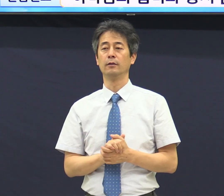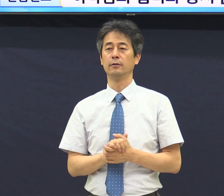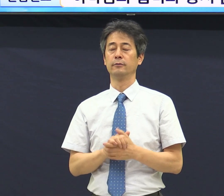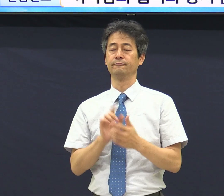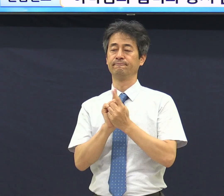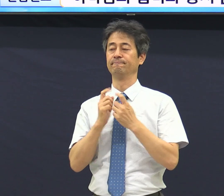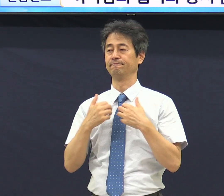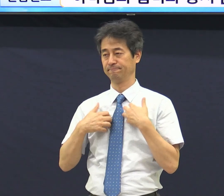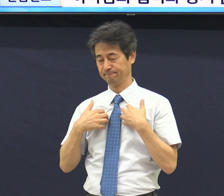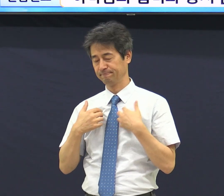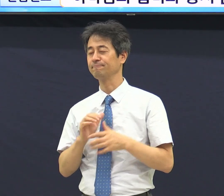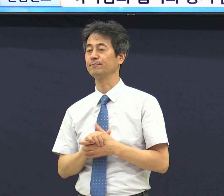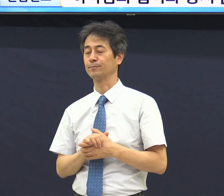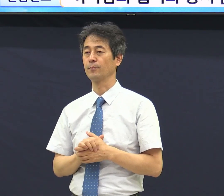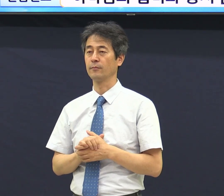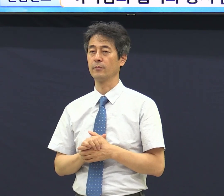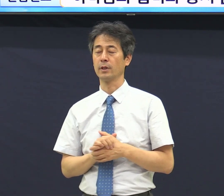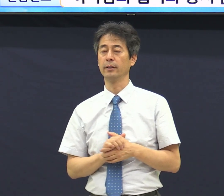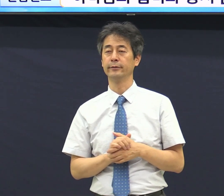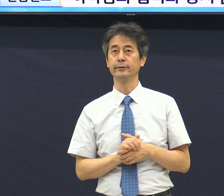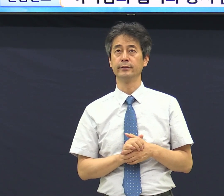할렐루야. 만나서 반갑습니다.